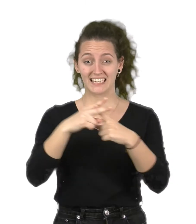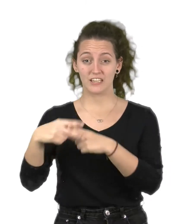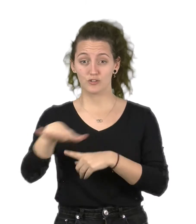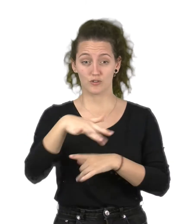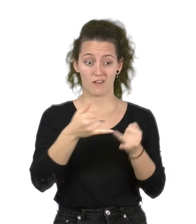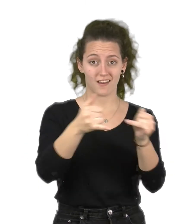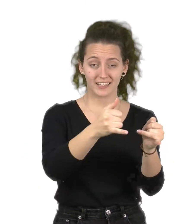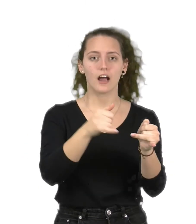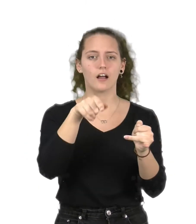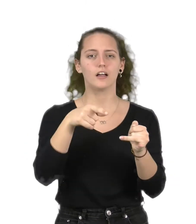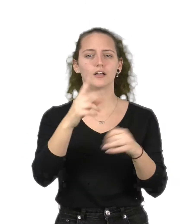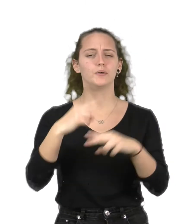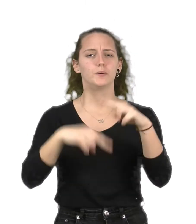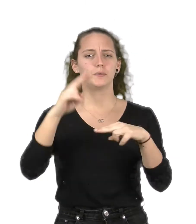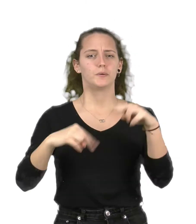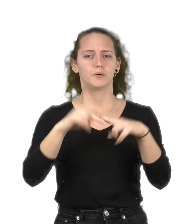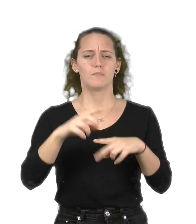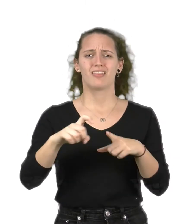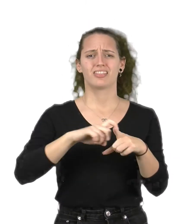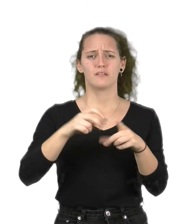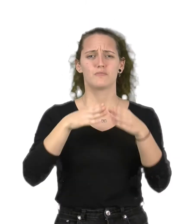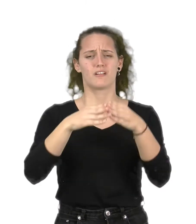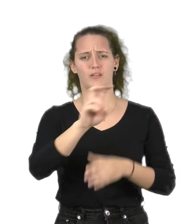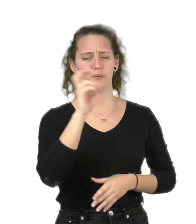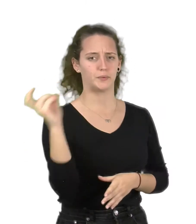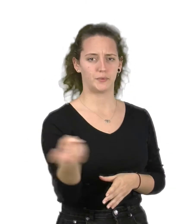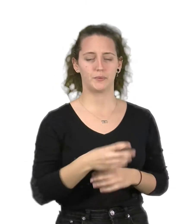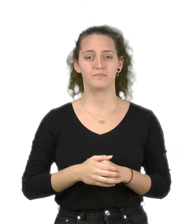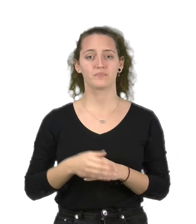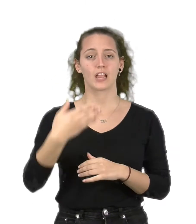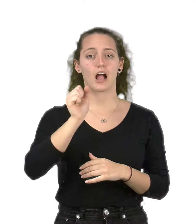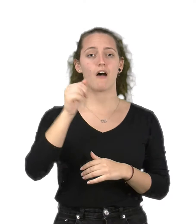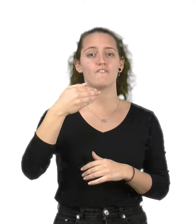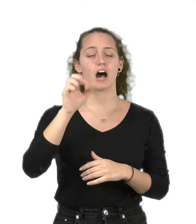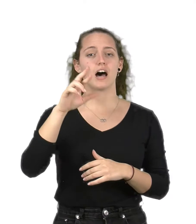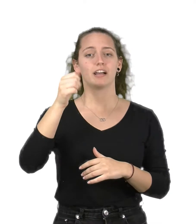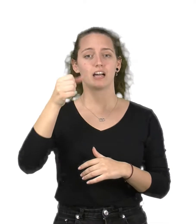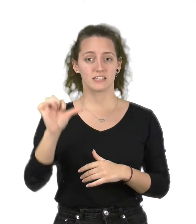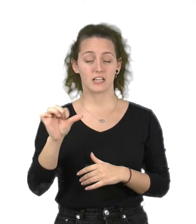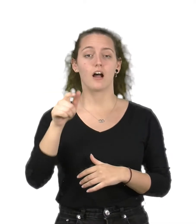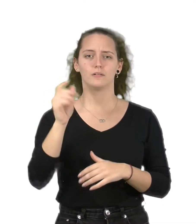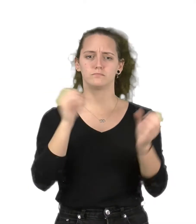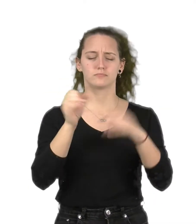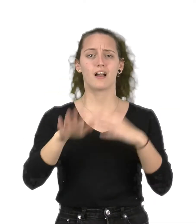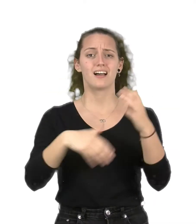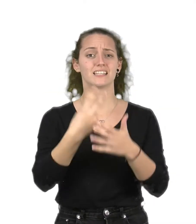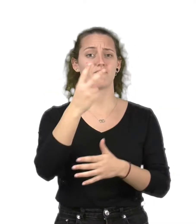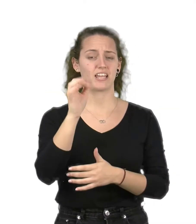se construyeron gran variedad de embarcaciones, gabarras que cargaban hasta 20